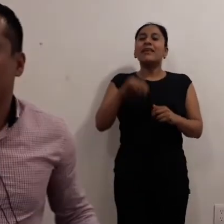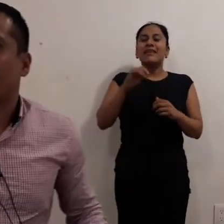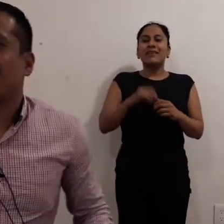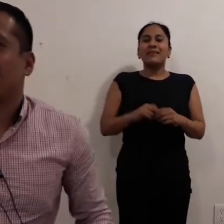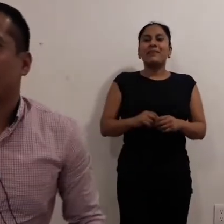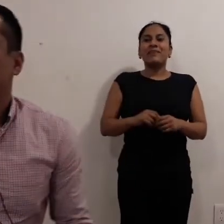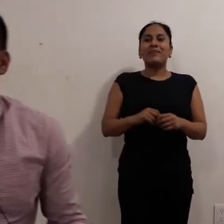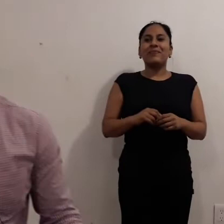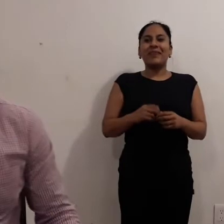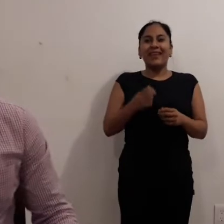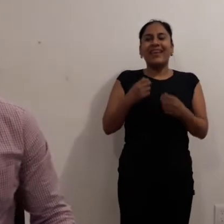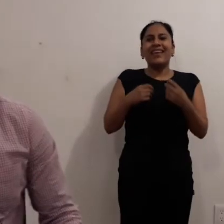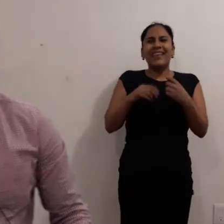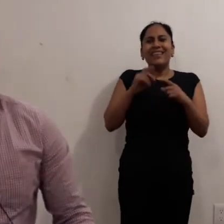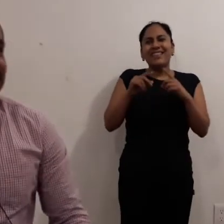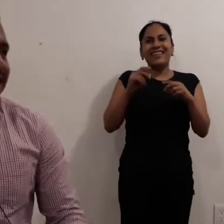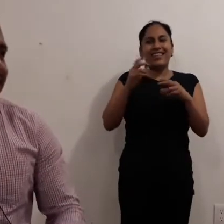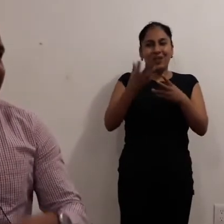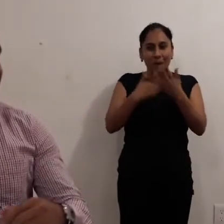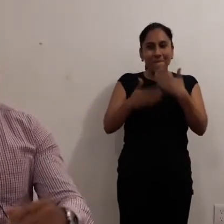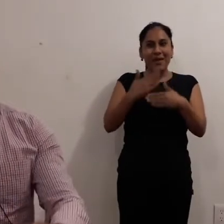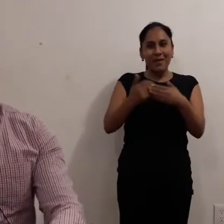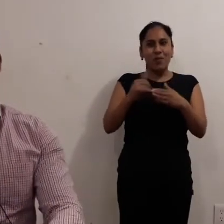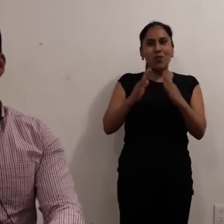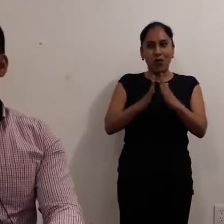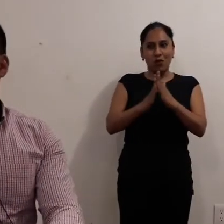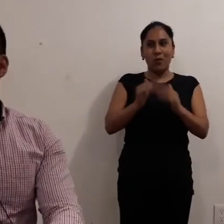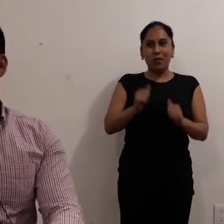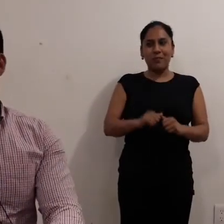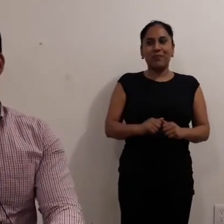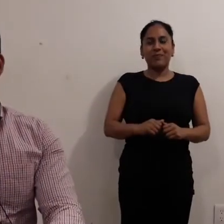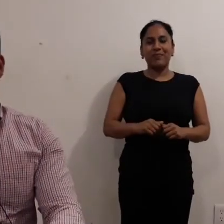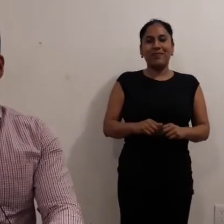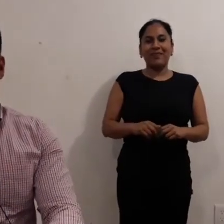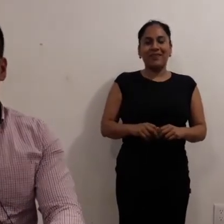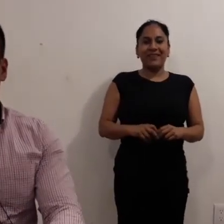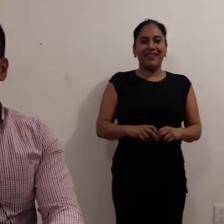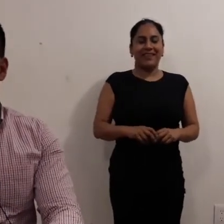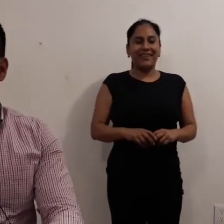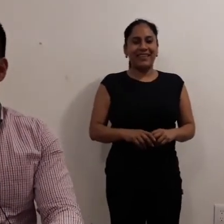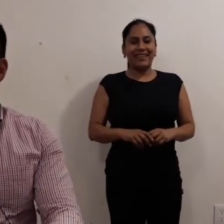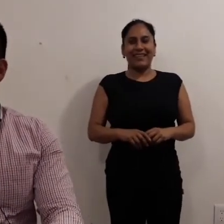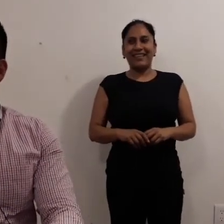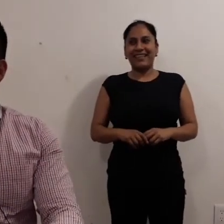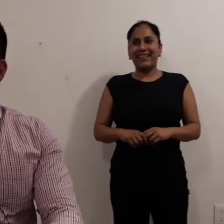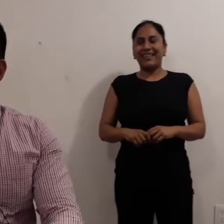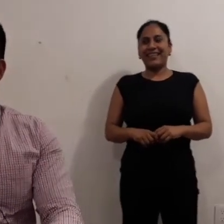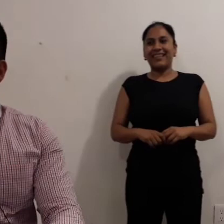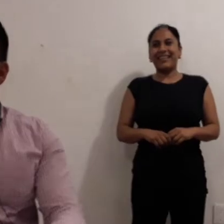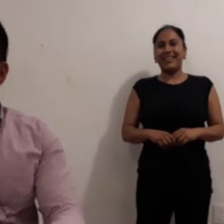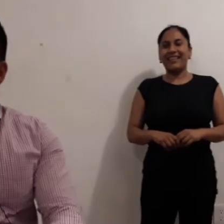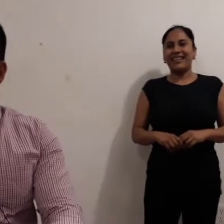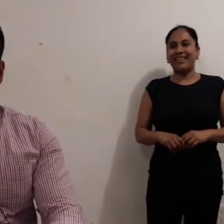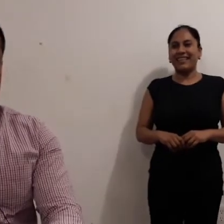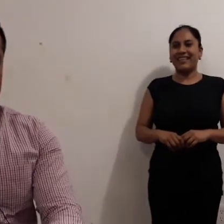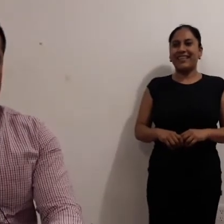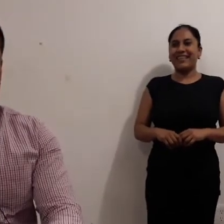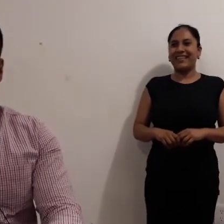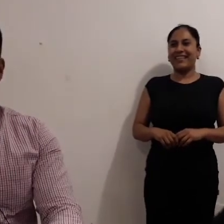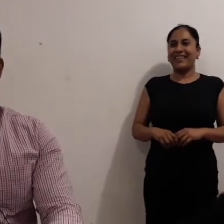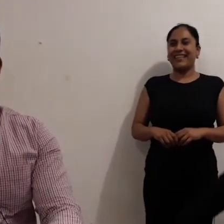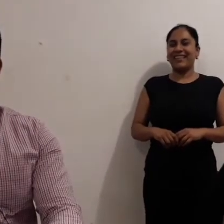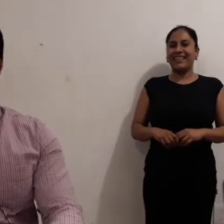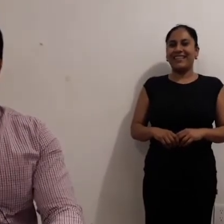Está tratando de convencerlo. Ya viene Harold. Vamos a ponerle una silla por este